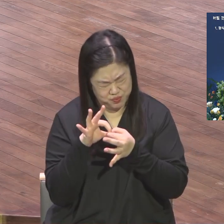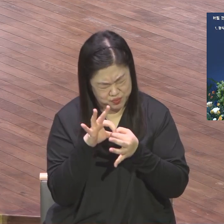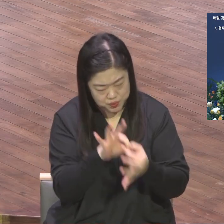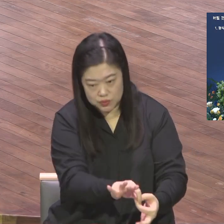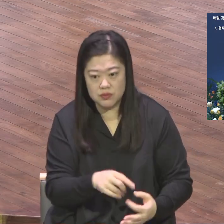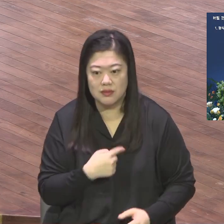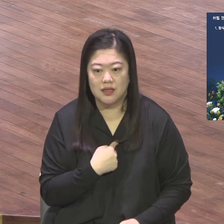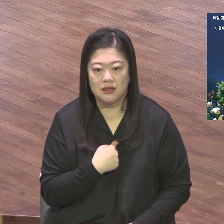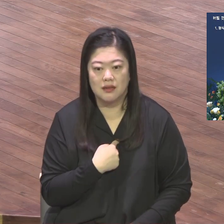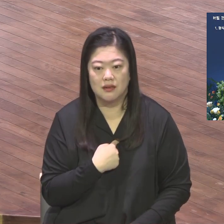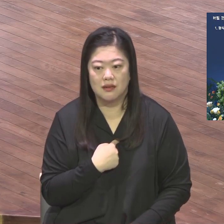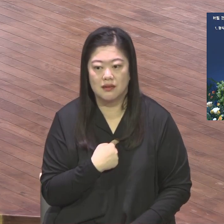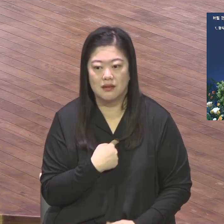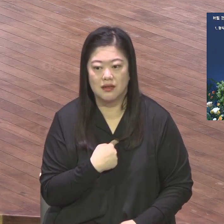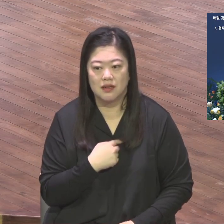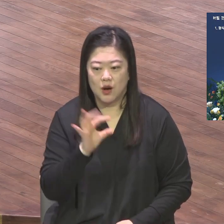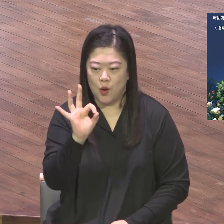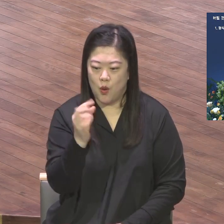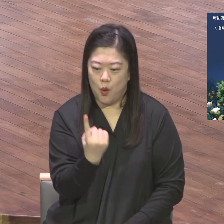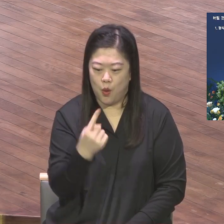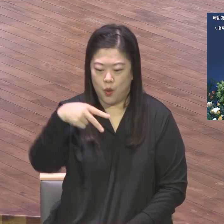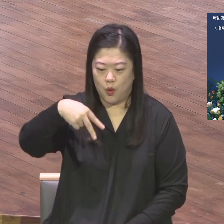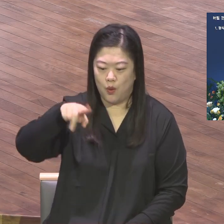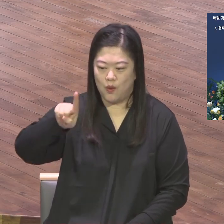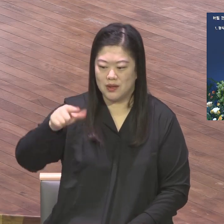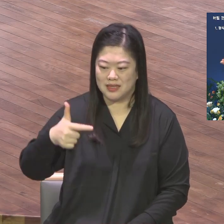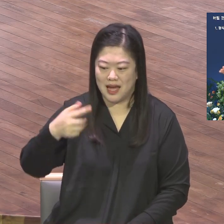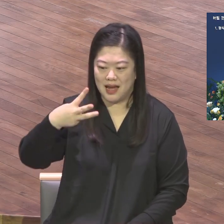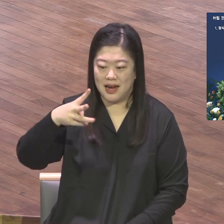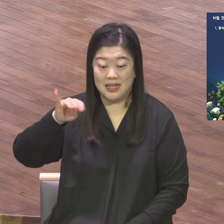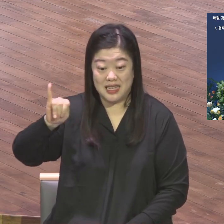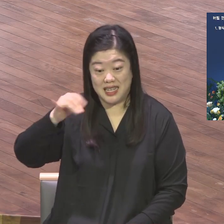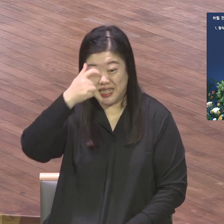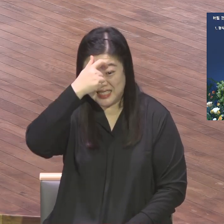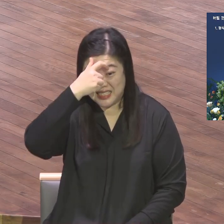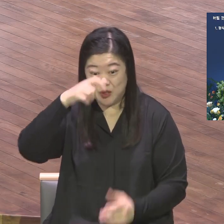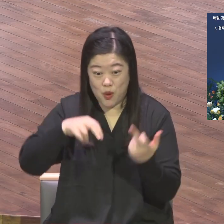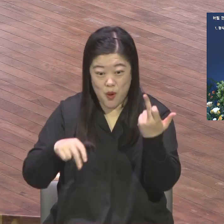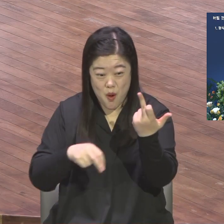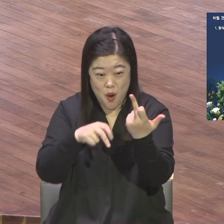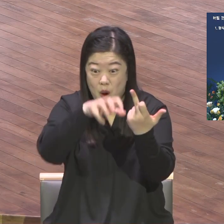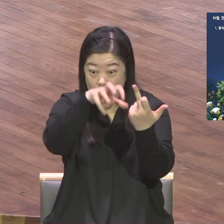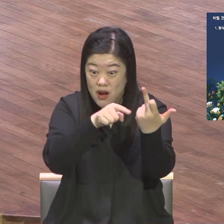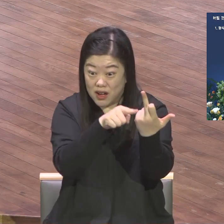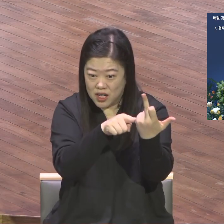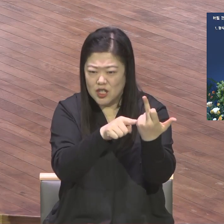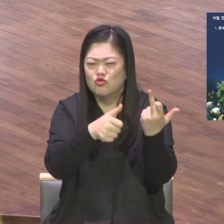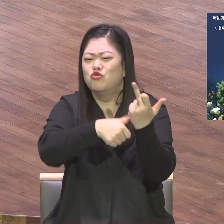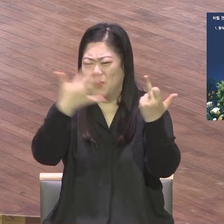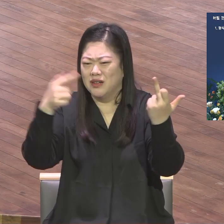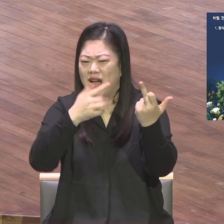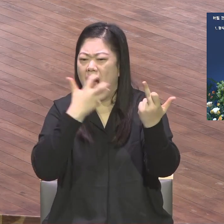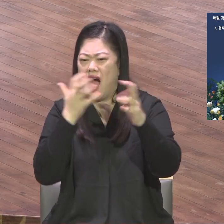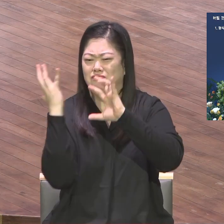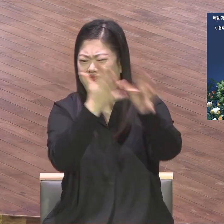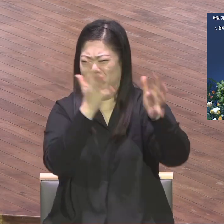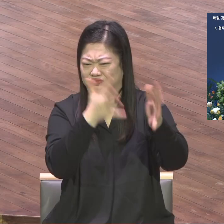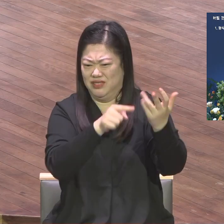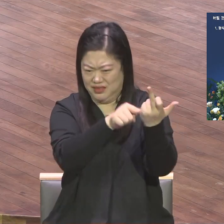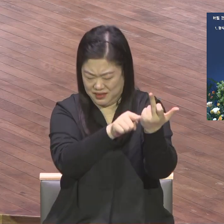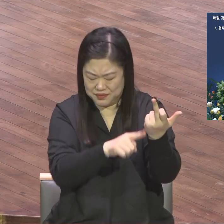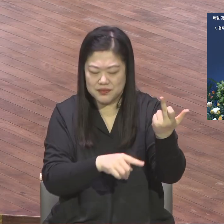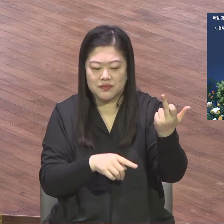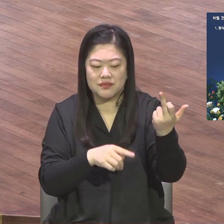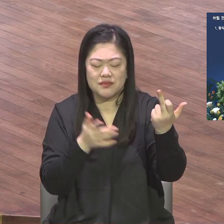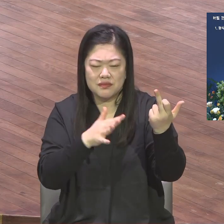기도는 금식 기도. 그 우리 목사님들 그래요. 우리가 유목사님 만나서 복음 못 깨달으면 다 죽었다.